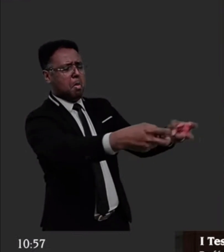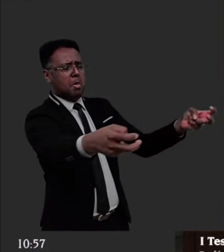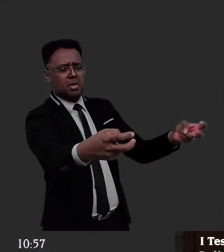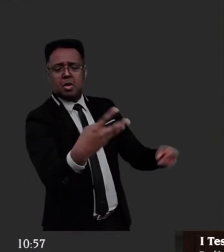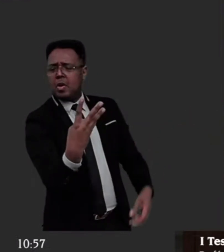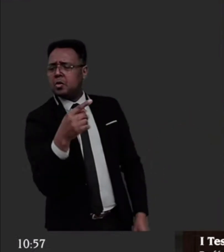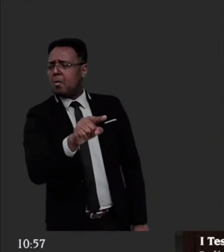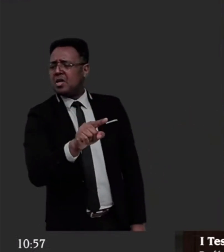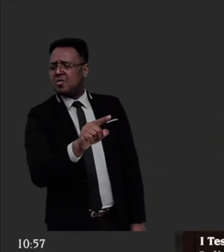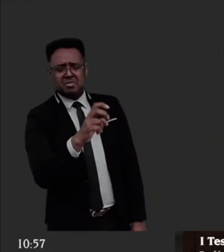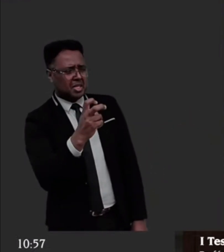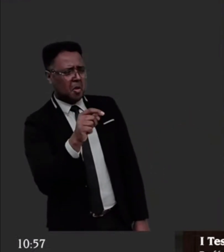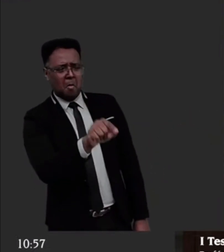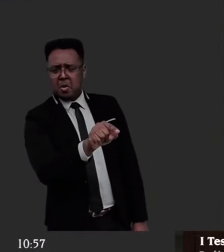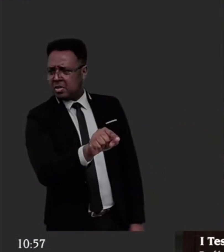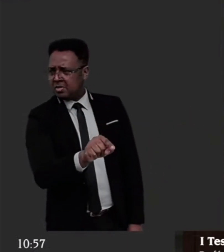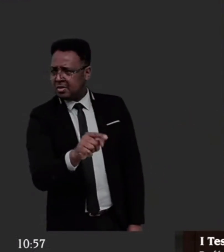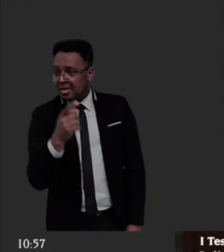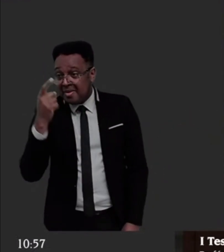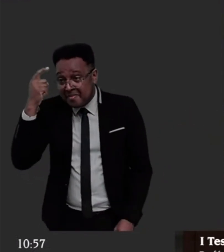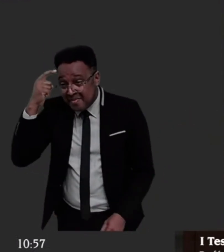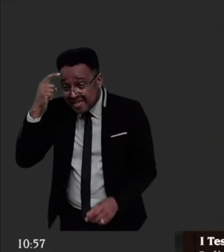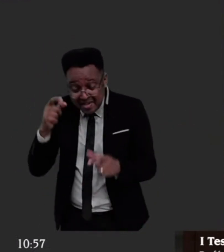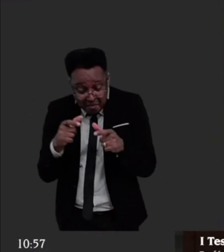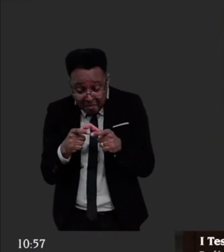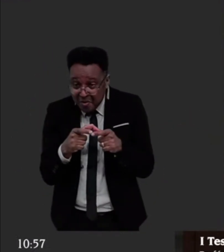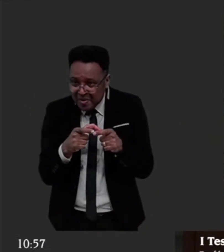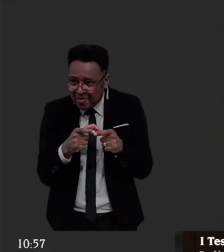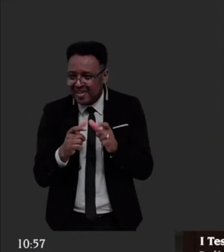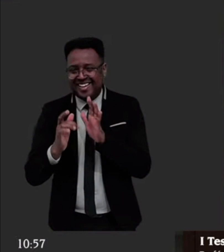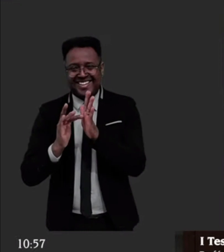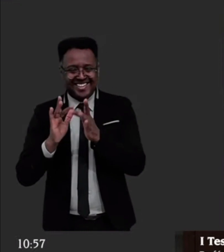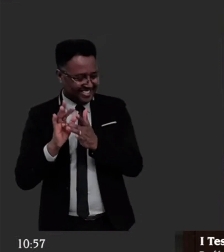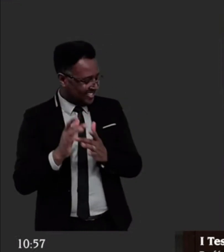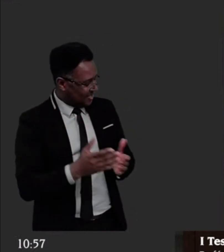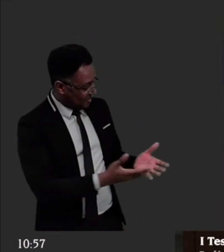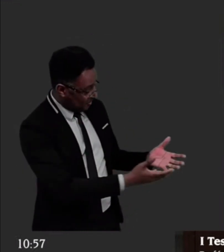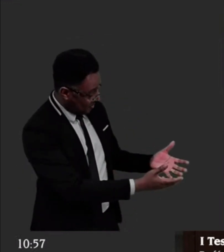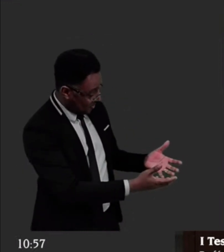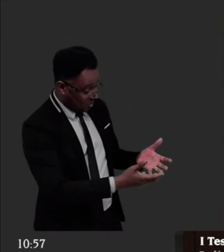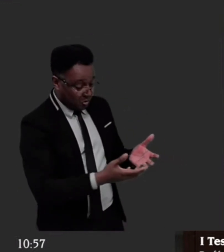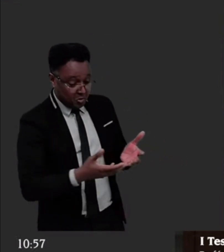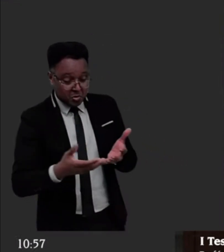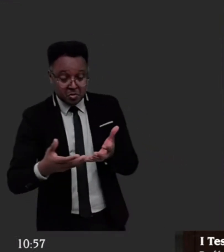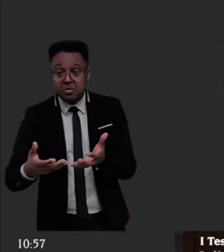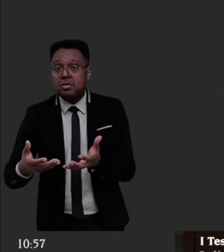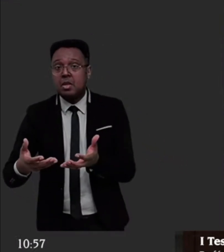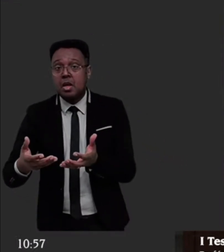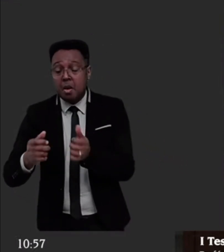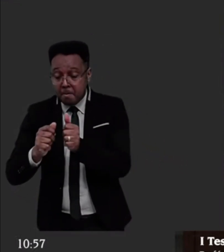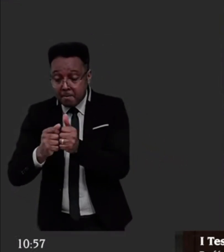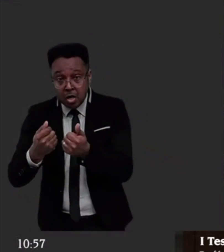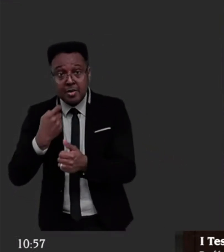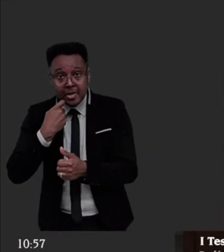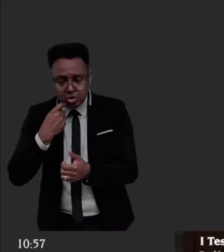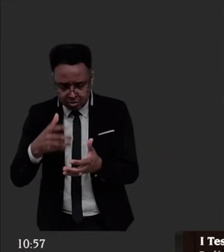O que era isso? Não era nada. Mas daqui, pegou aquele punhadinho de pão e de peixe, deu